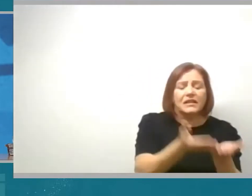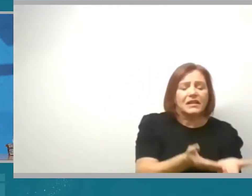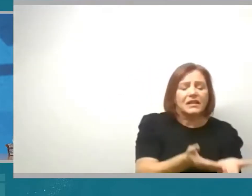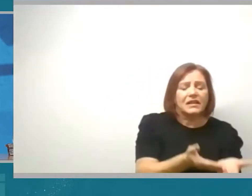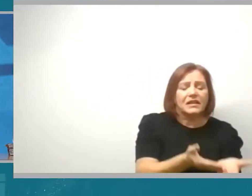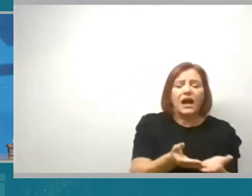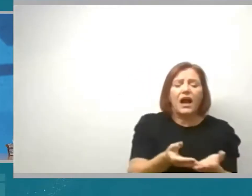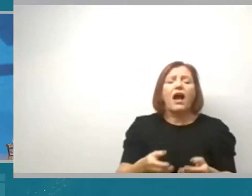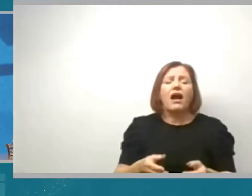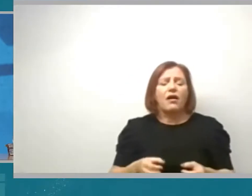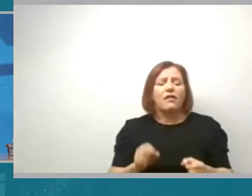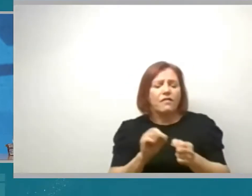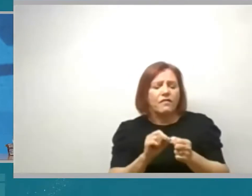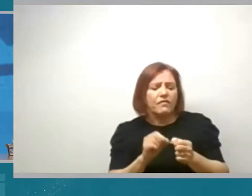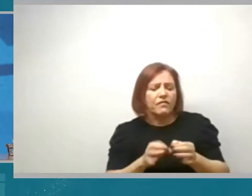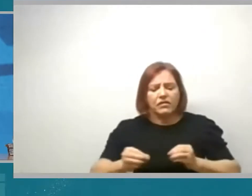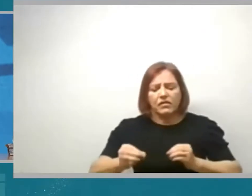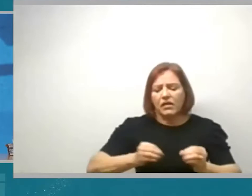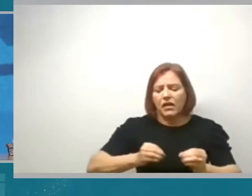então também vamos para